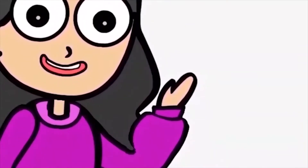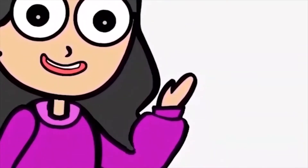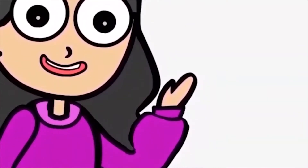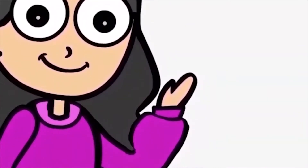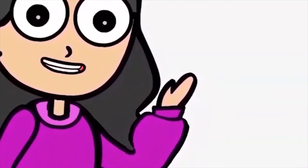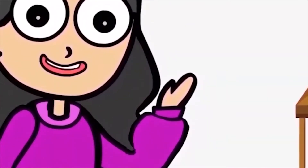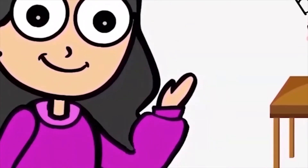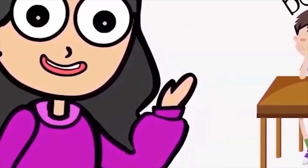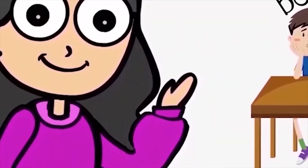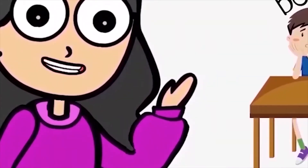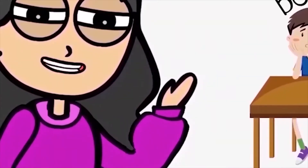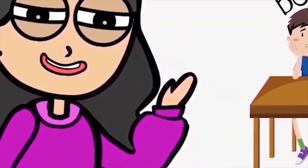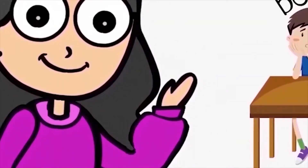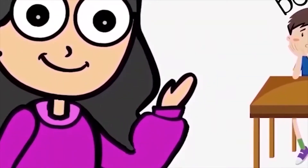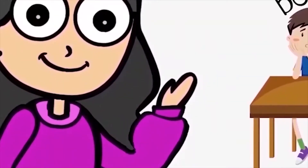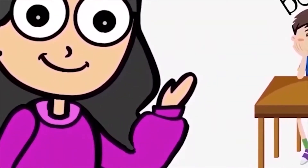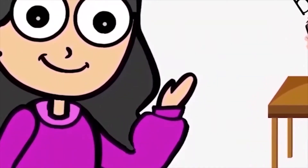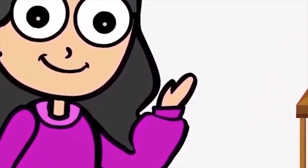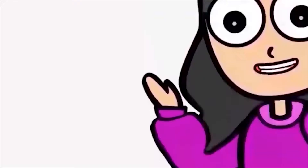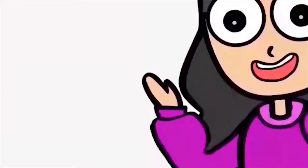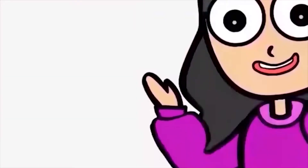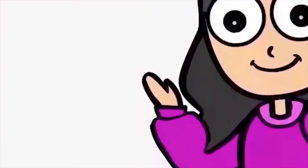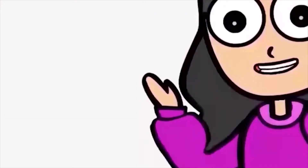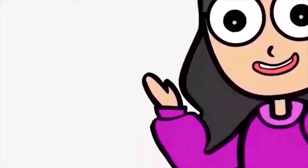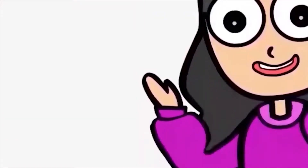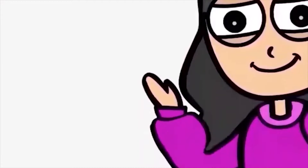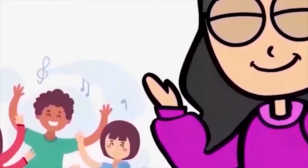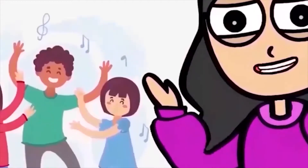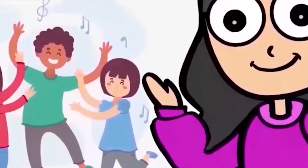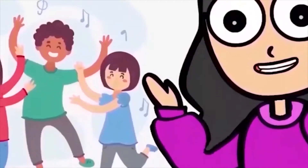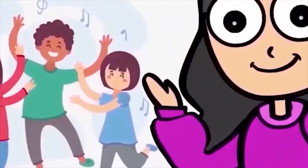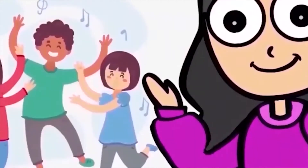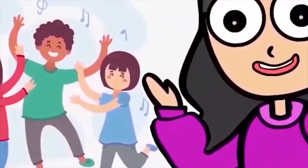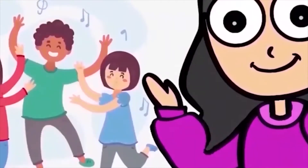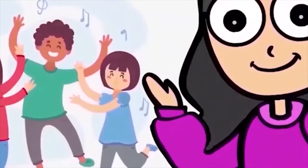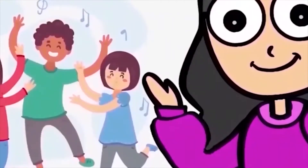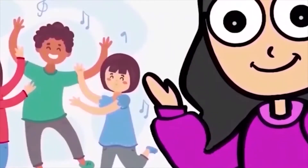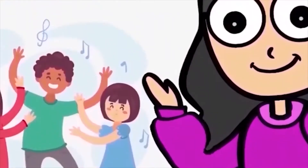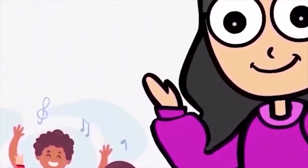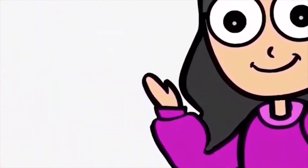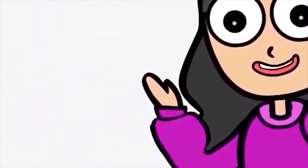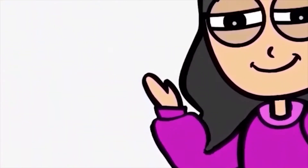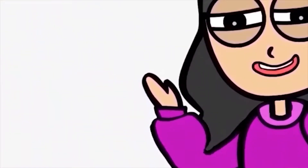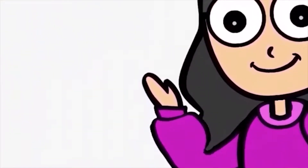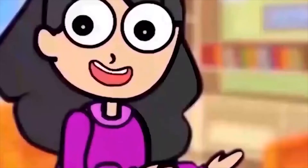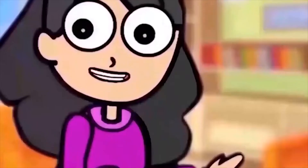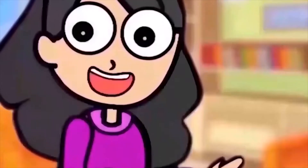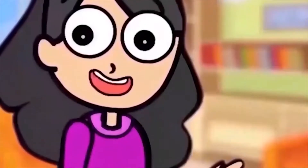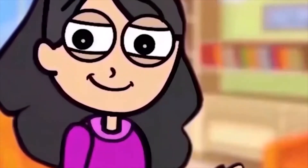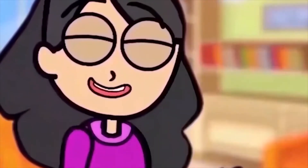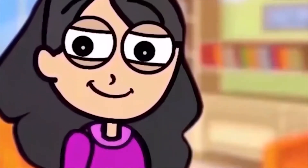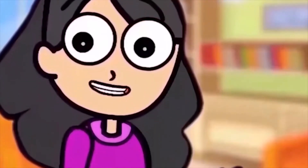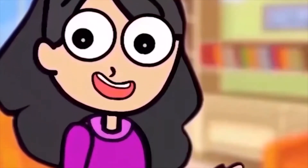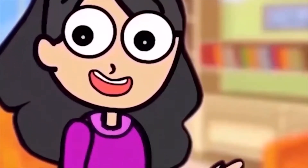दोस्तों, तुसी घर बैठे बोर हो रहे हो? चलो आज कुछ मजेदार करते हैं।